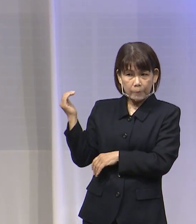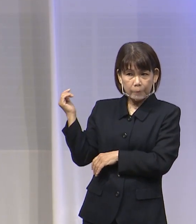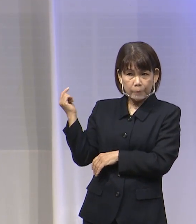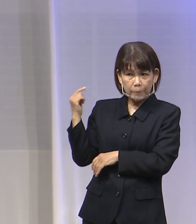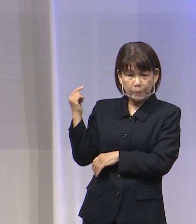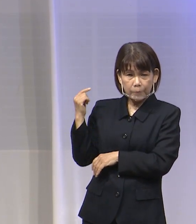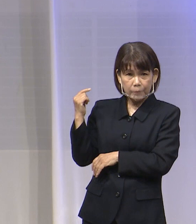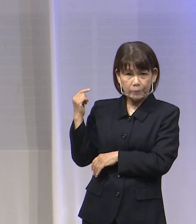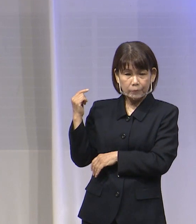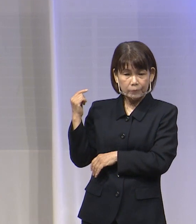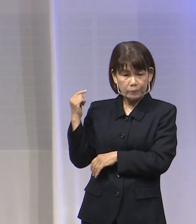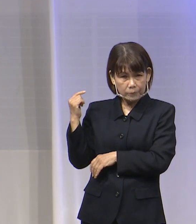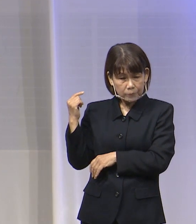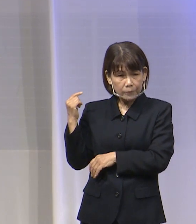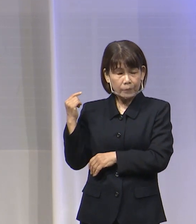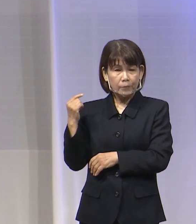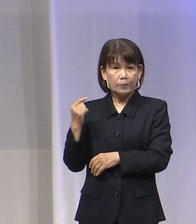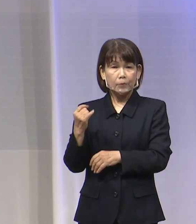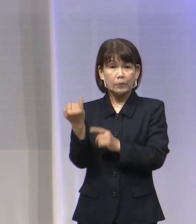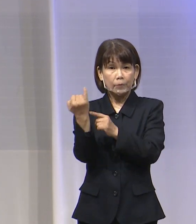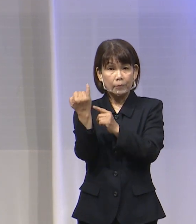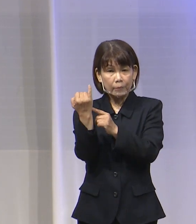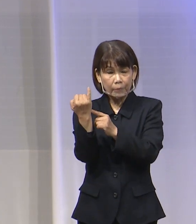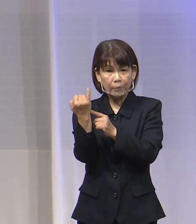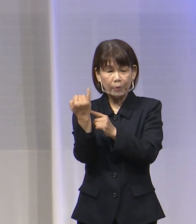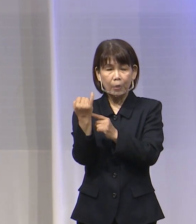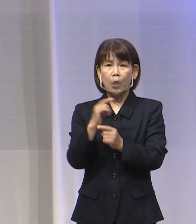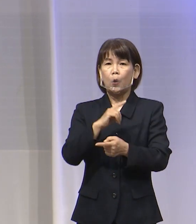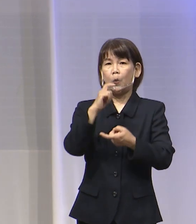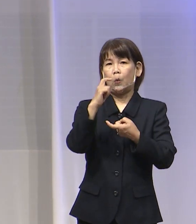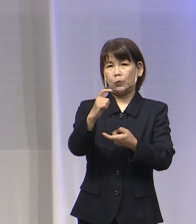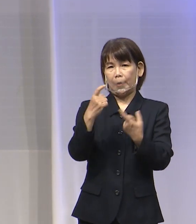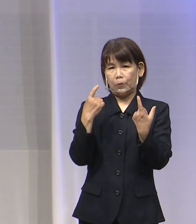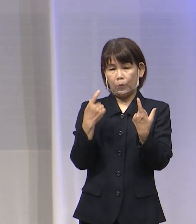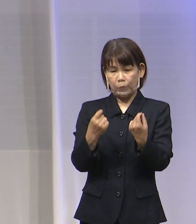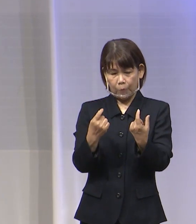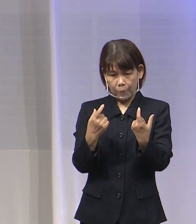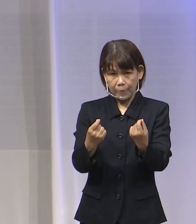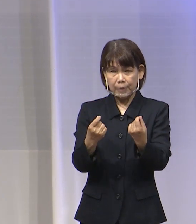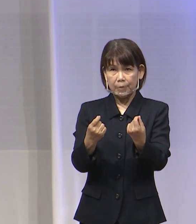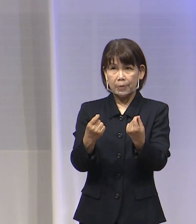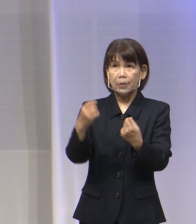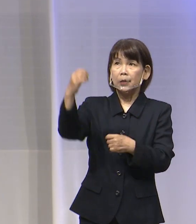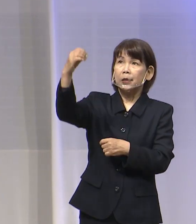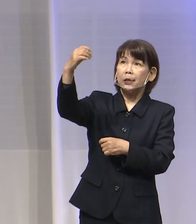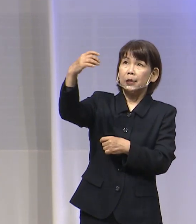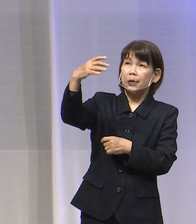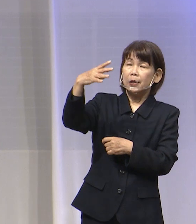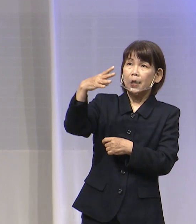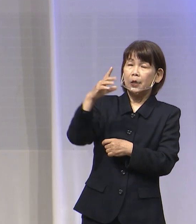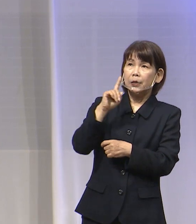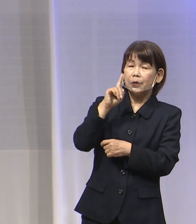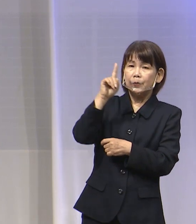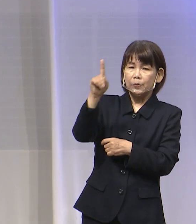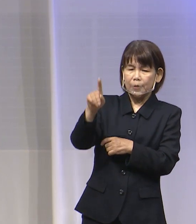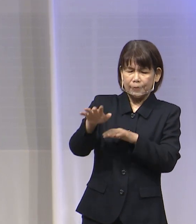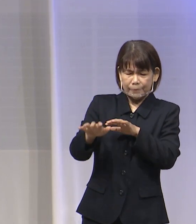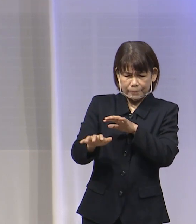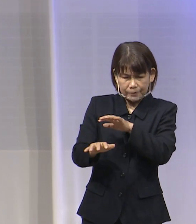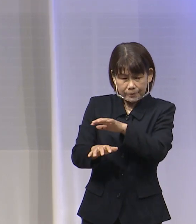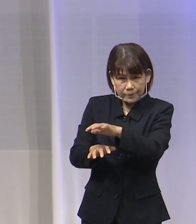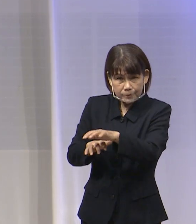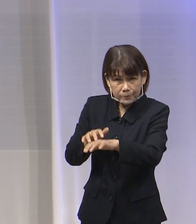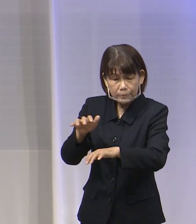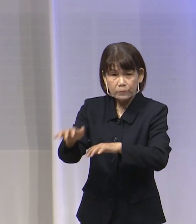伝えましたサロさんはその言葉の通りに光に向かって一生懸命貼っていきました